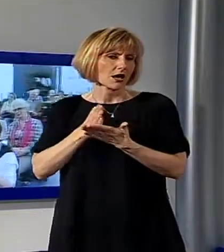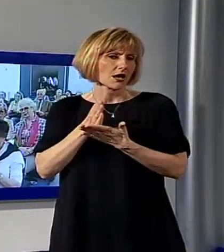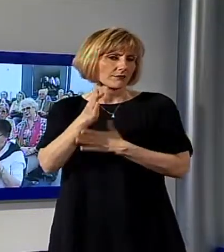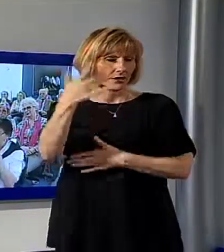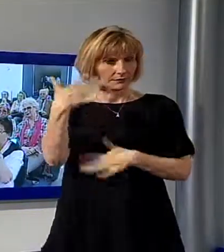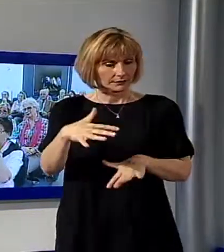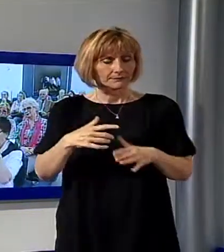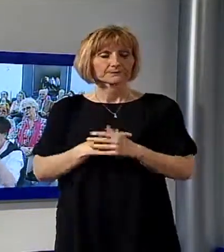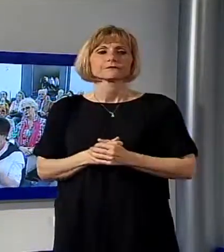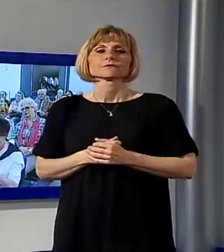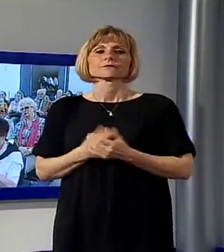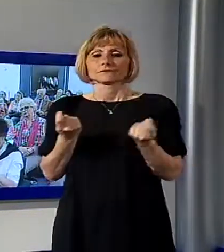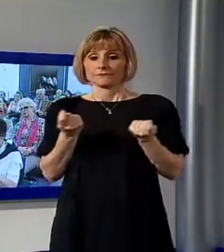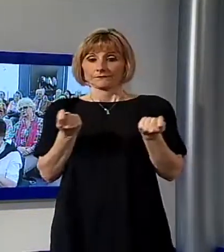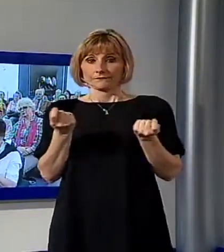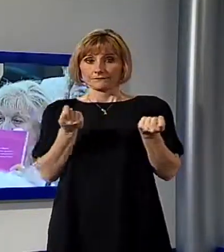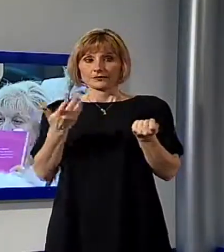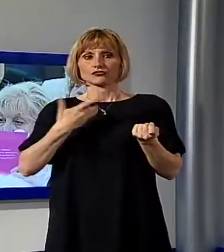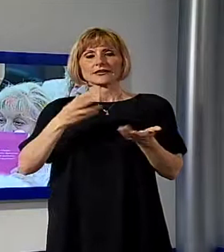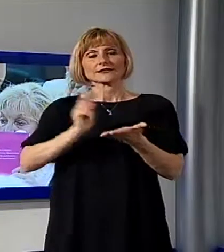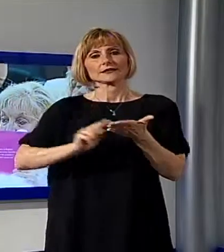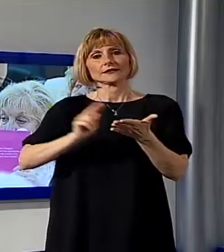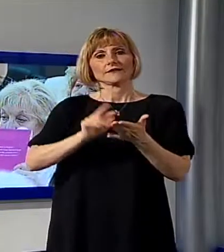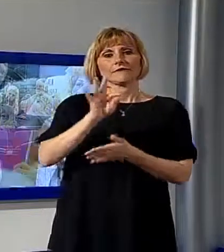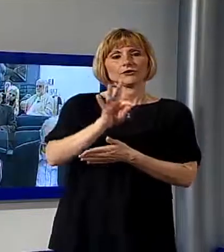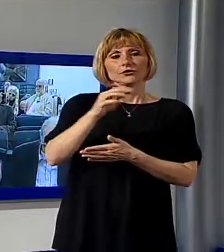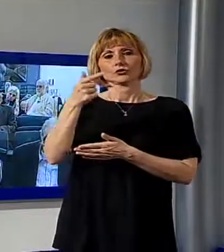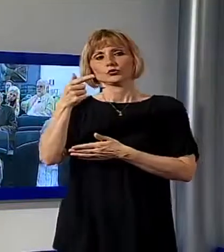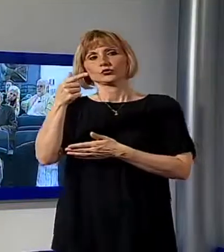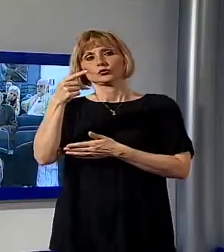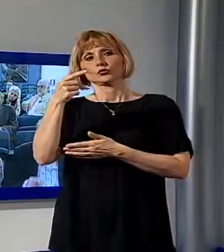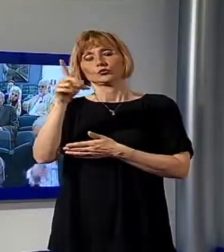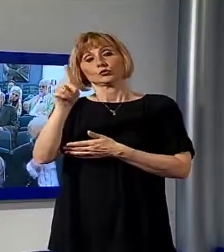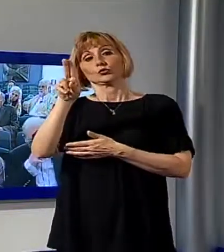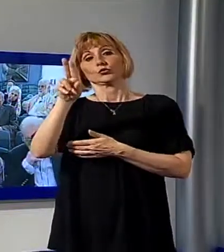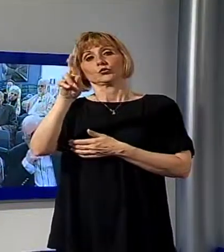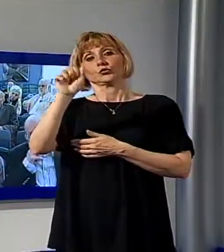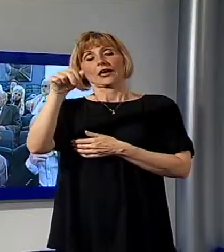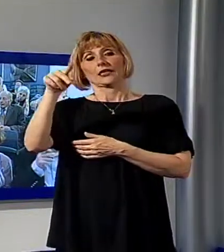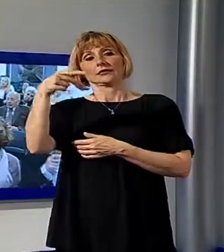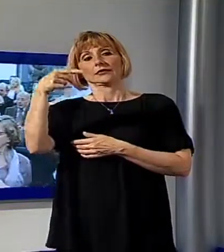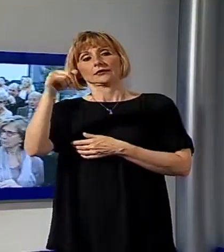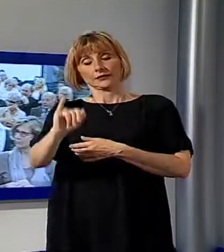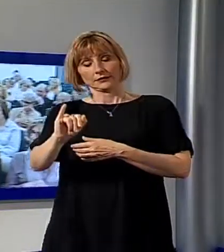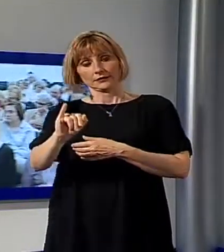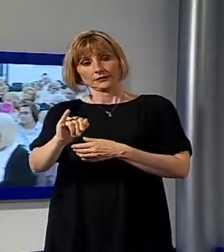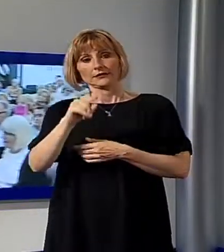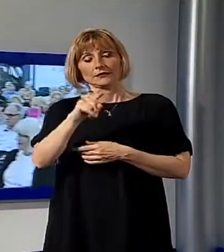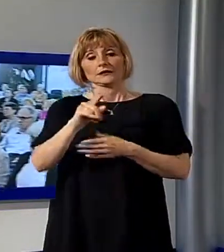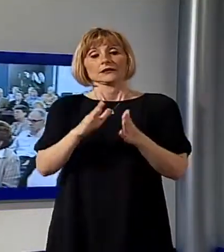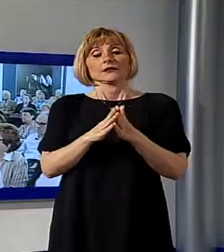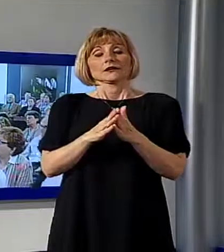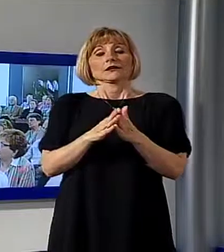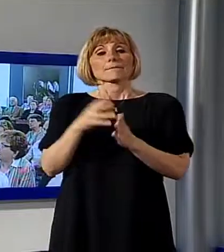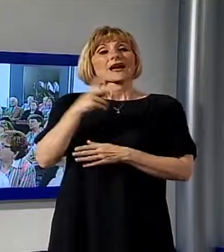dei Lettori. A guidare la cerimonia la scrittrice Francesca Duranti. La masseria delle allodole tratta del genocidio